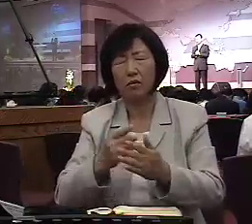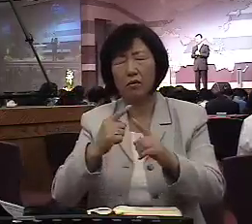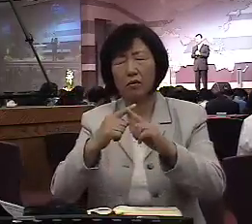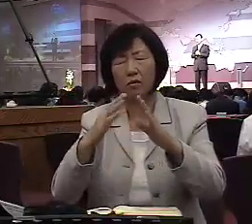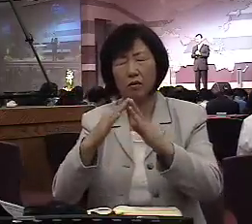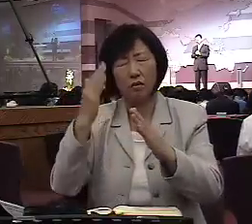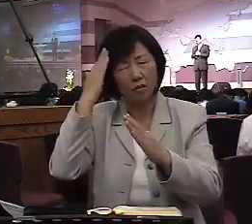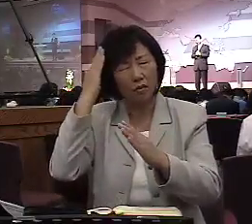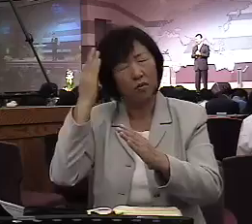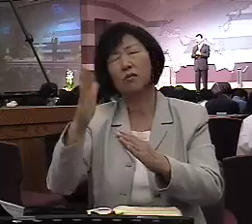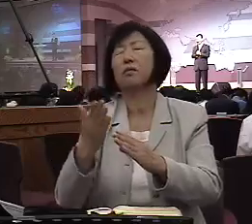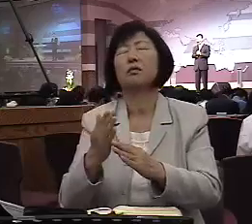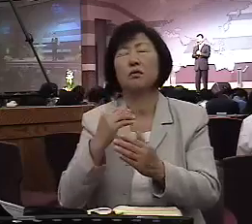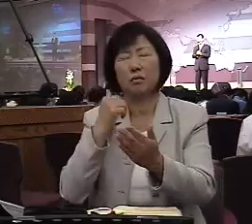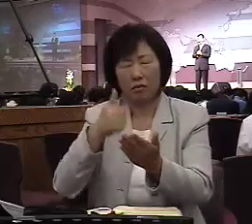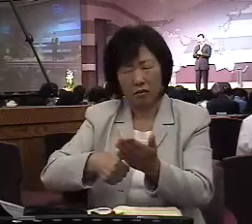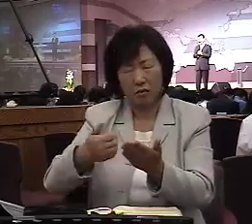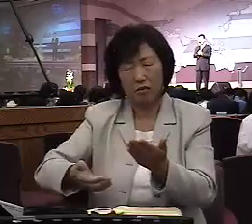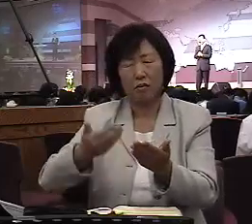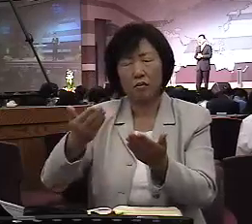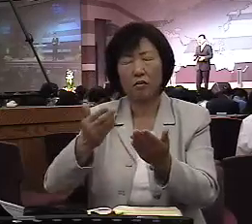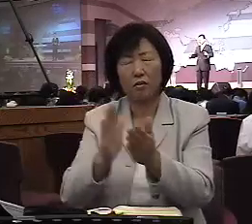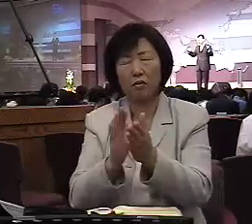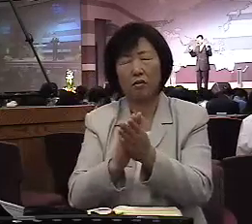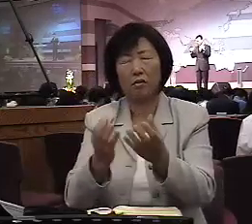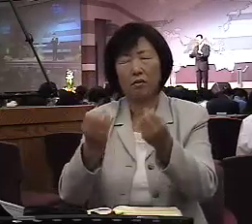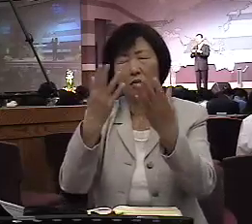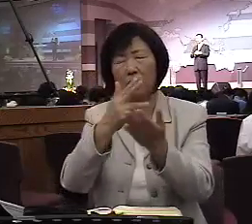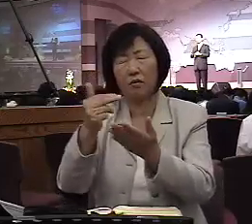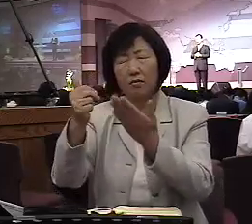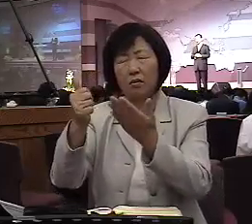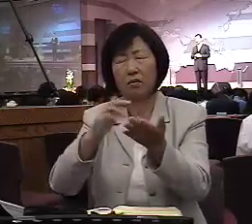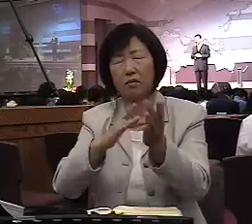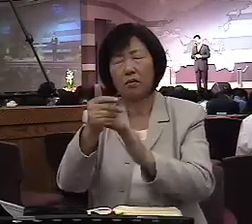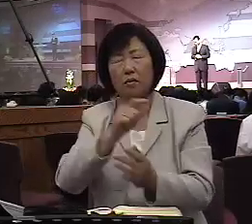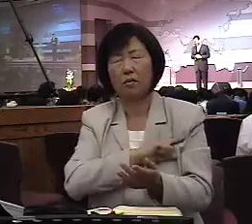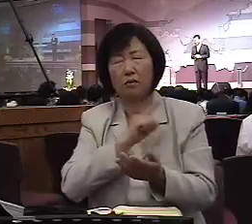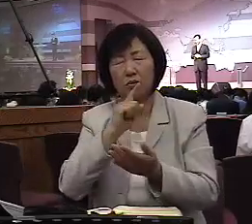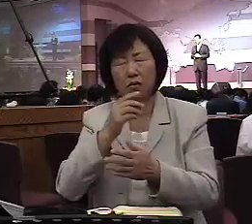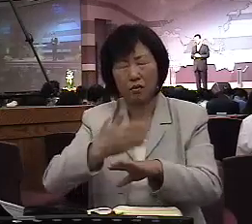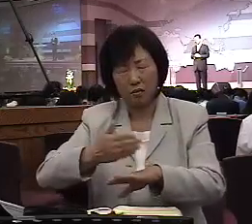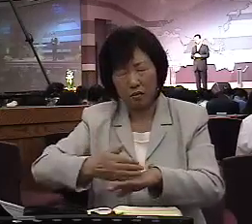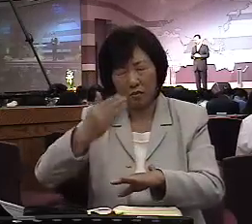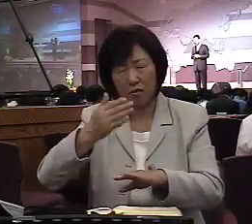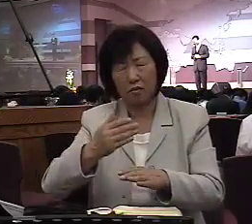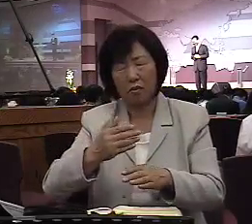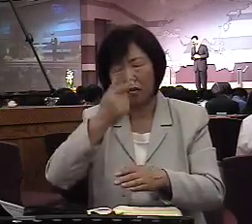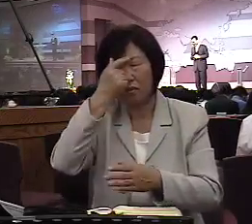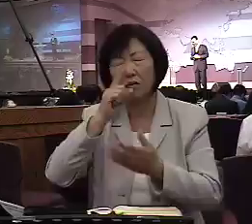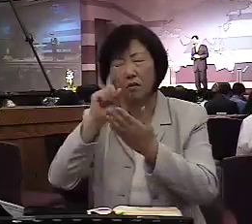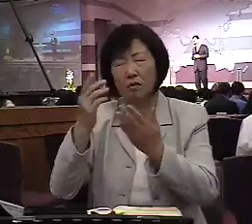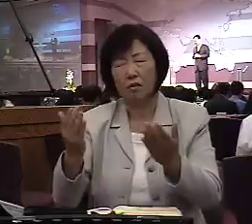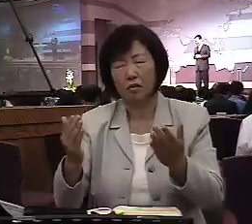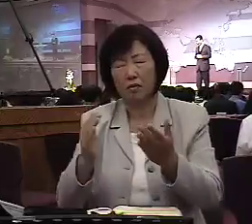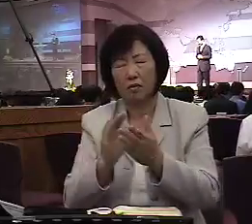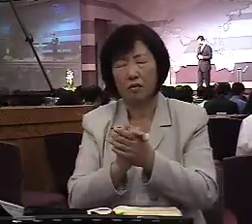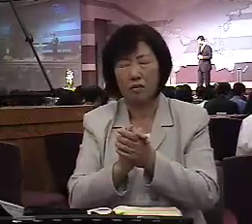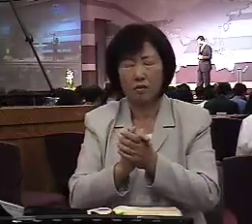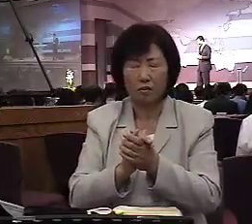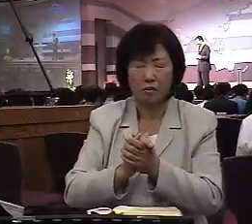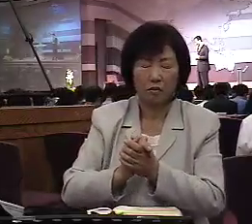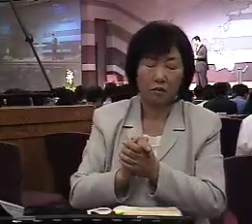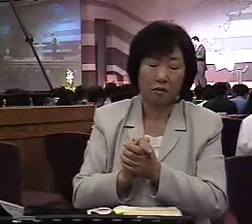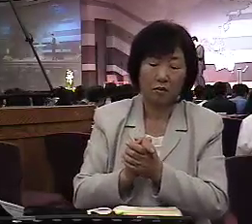되신 주님을 경배합니다. 할렐루야 우리 주 예수님의 이름으로 감사드리며 기도하옵나이다.